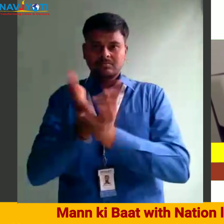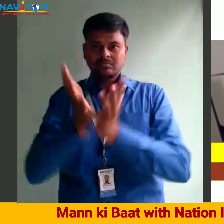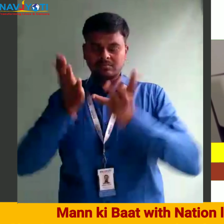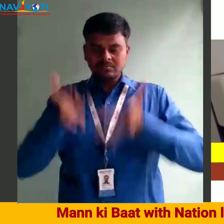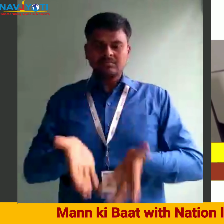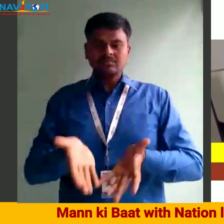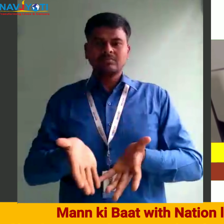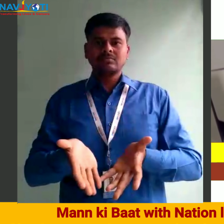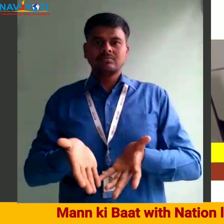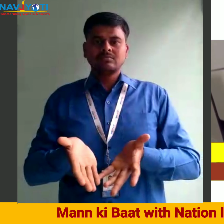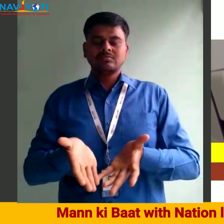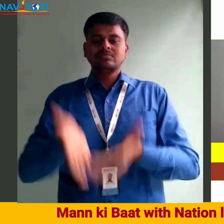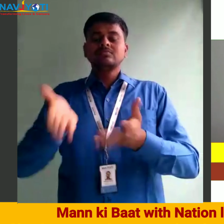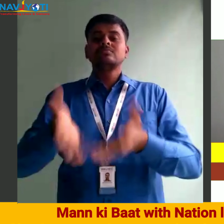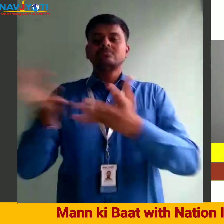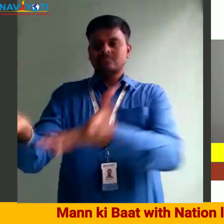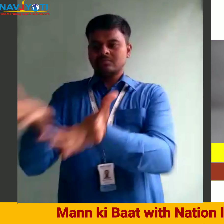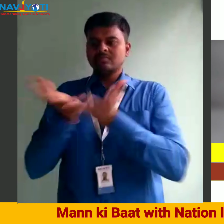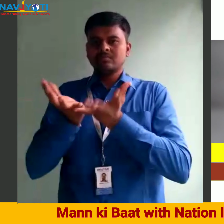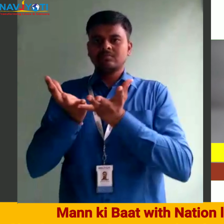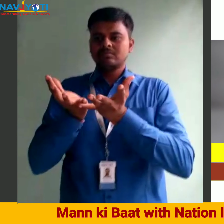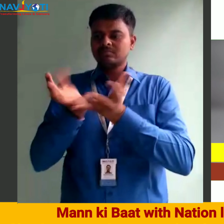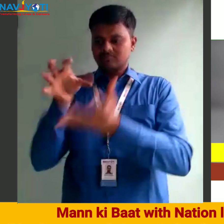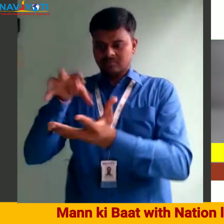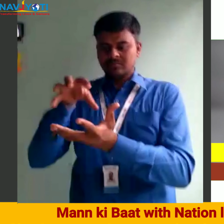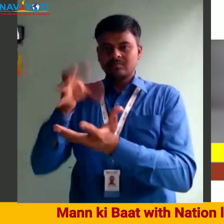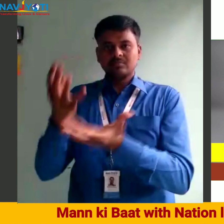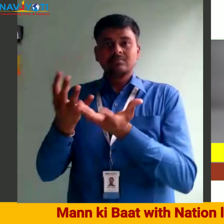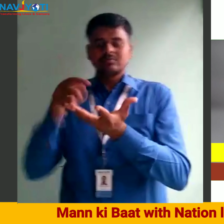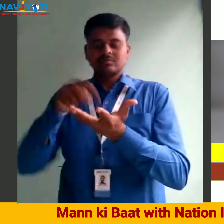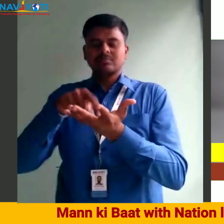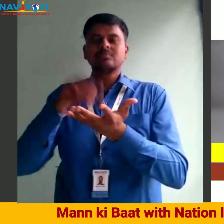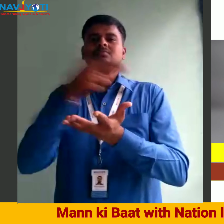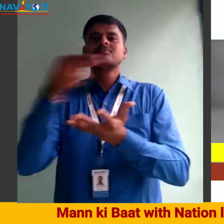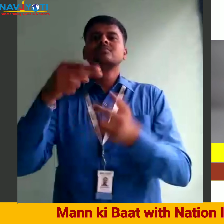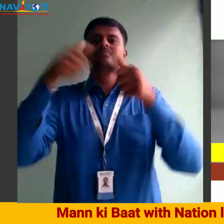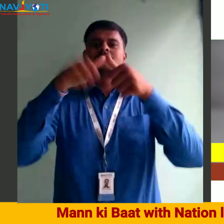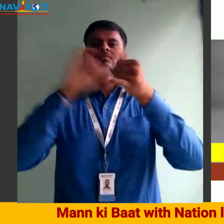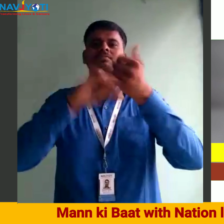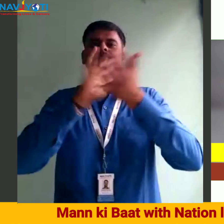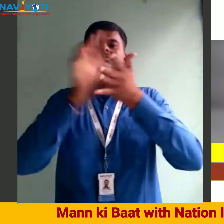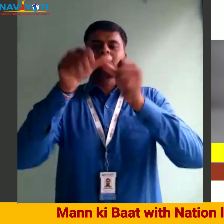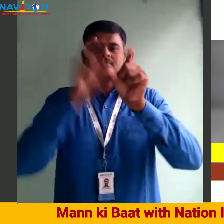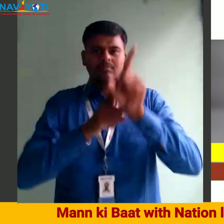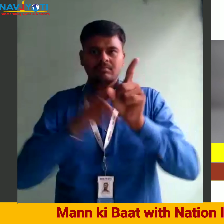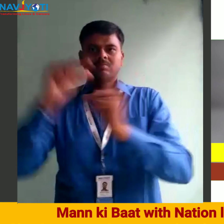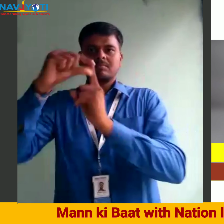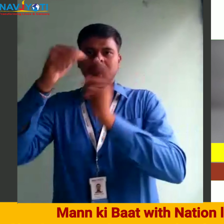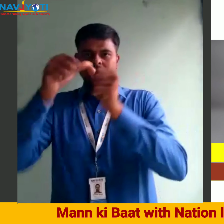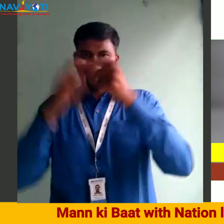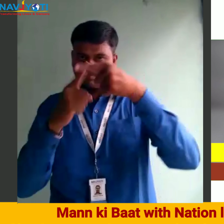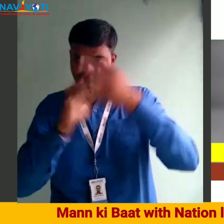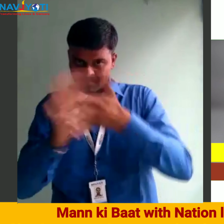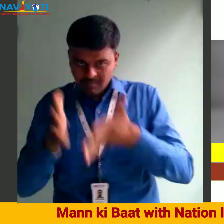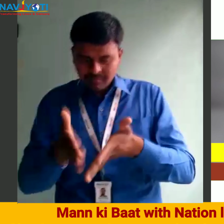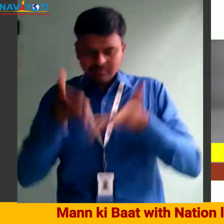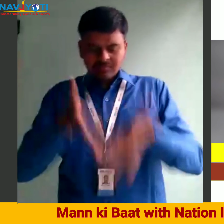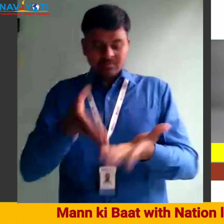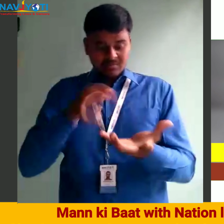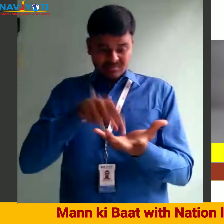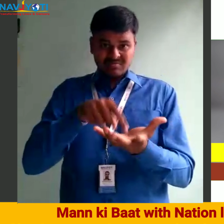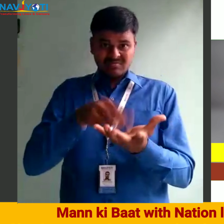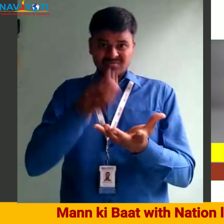है। माना जाता है कि यही वो दिन है जिस दिन भगवान श्री कृष्ण और